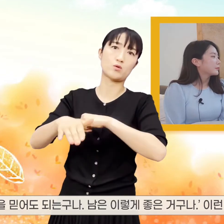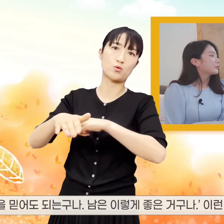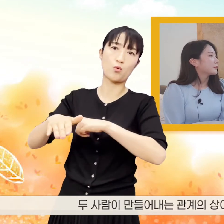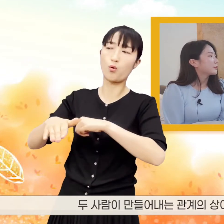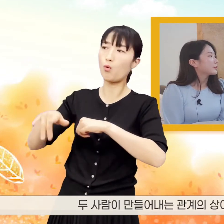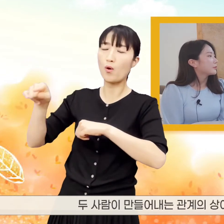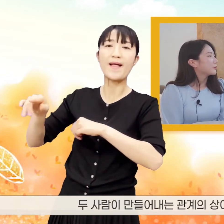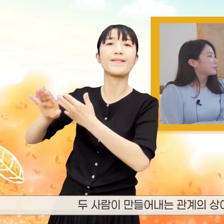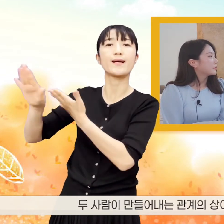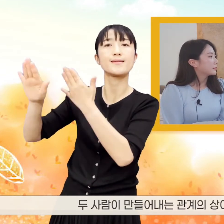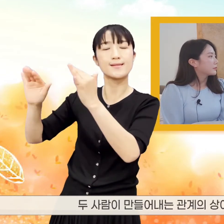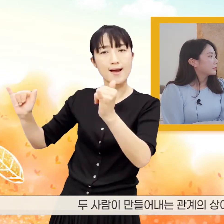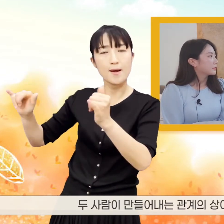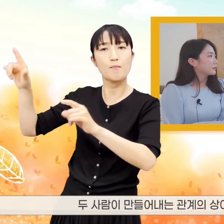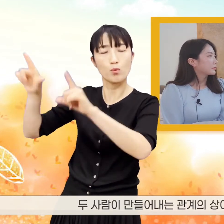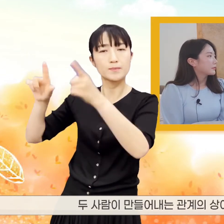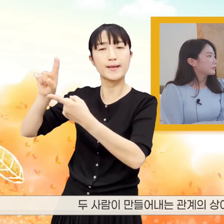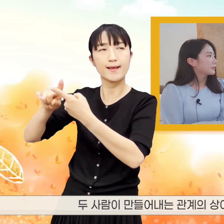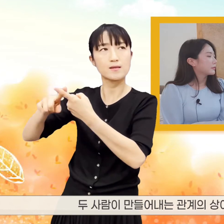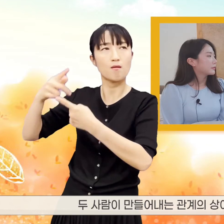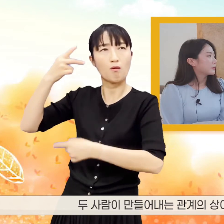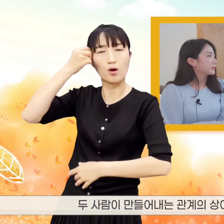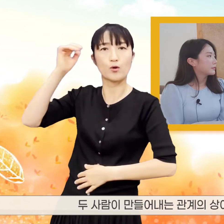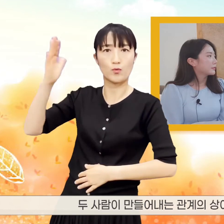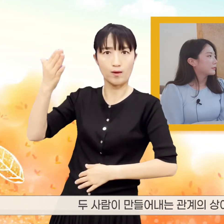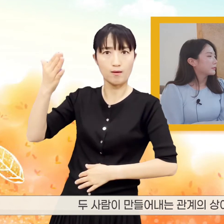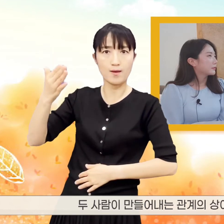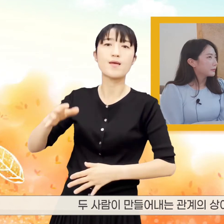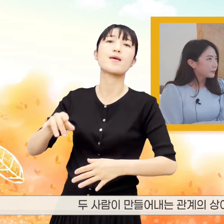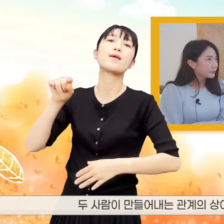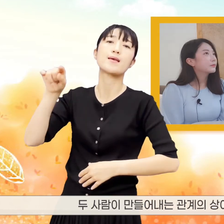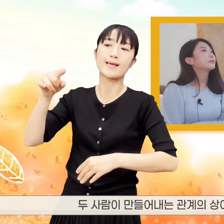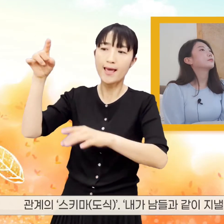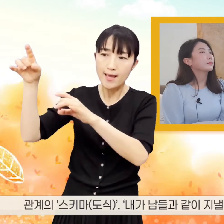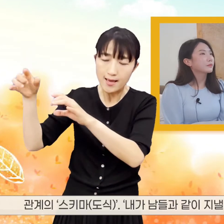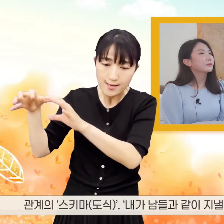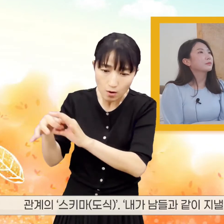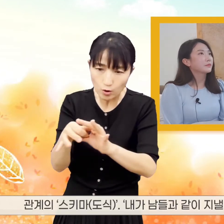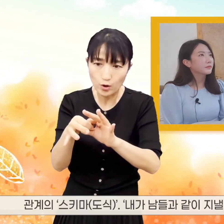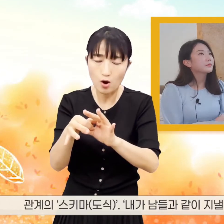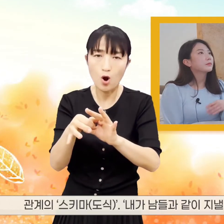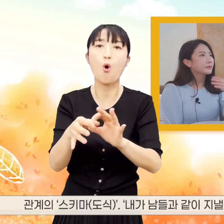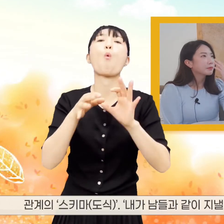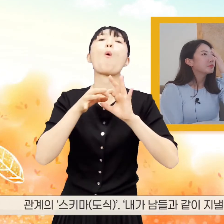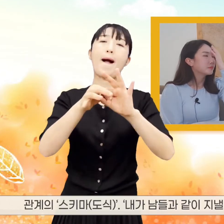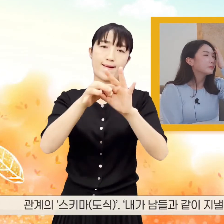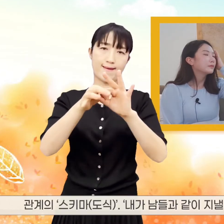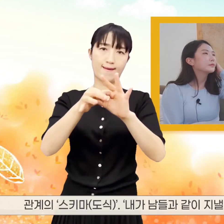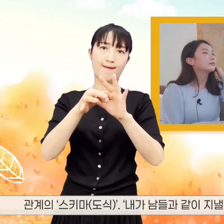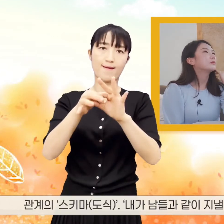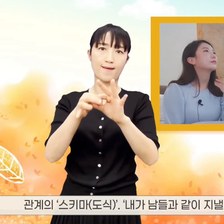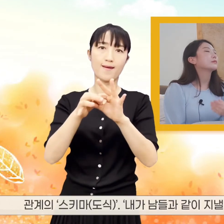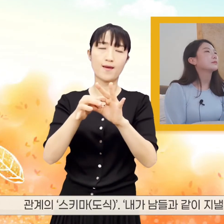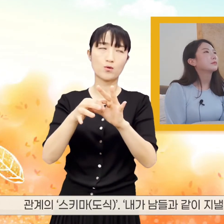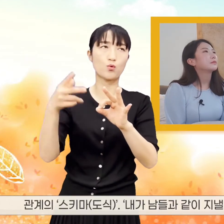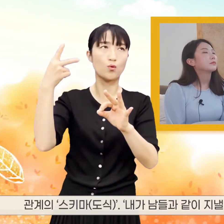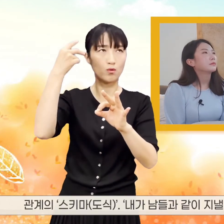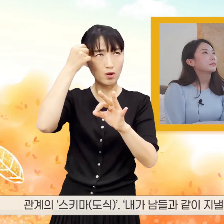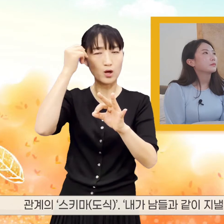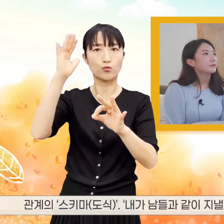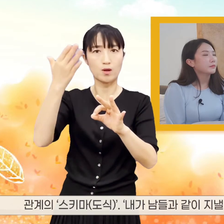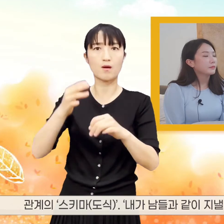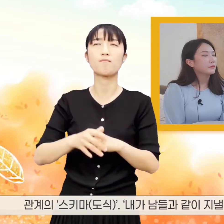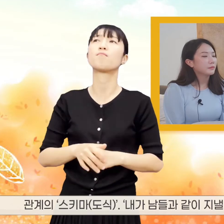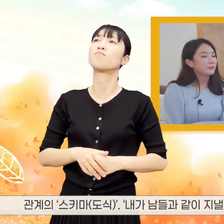생기고, 그리고 이제 이 두 사람이 만들어내는 관계의 상이 생기는 거죠. 관계의 스키마. 그래서 내가 남들과 같이